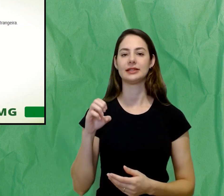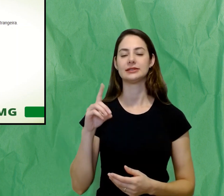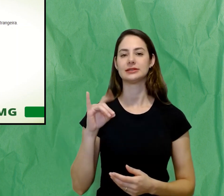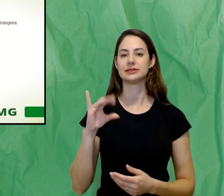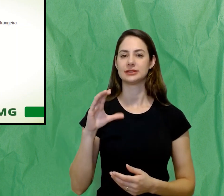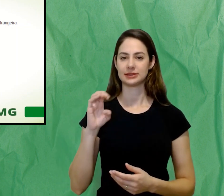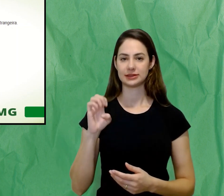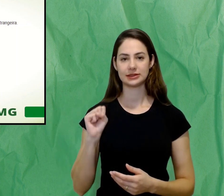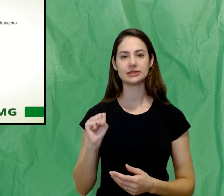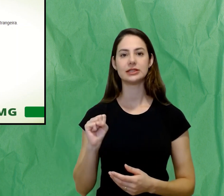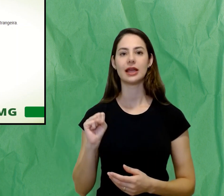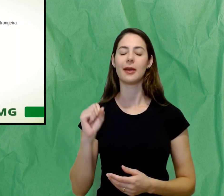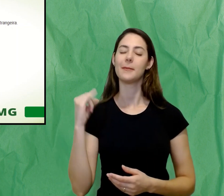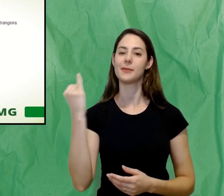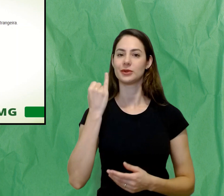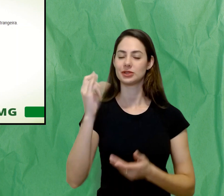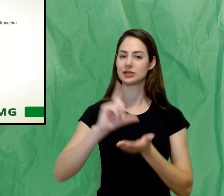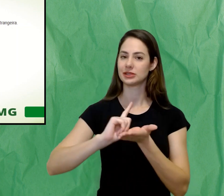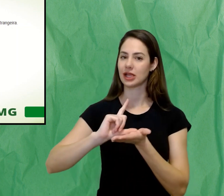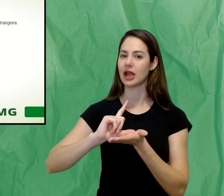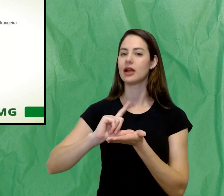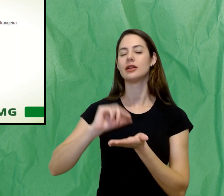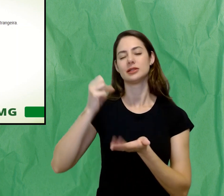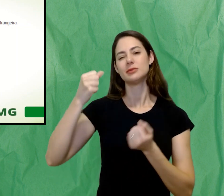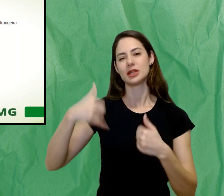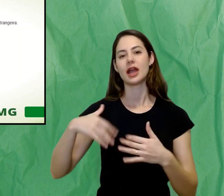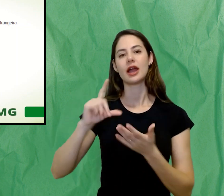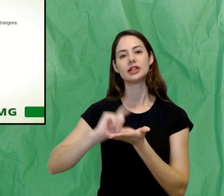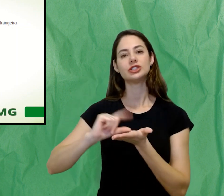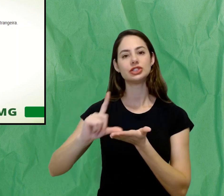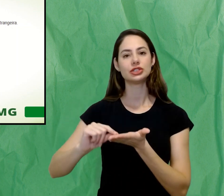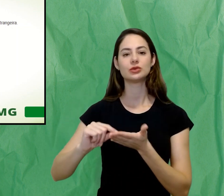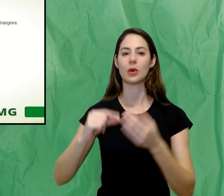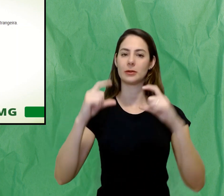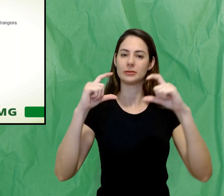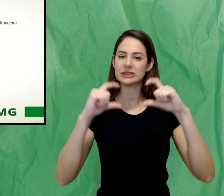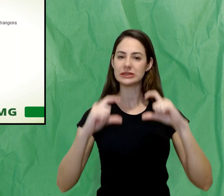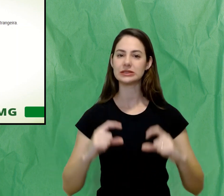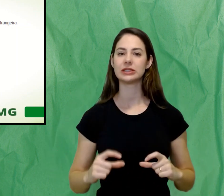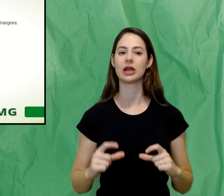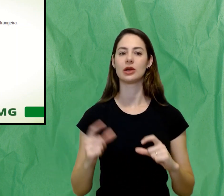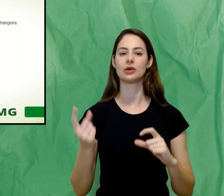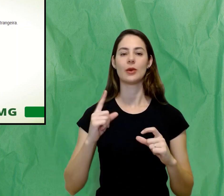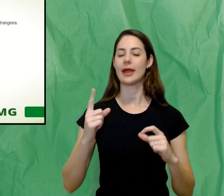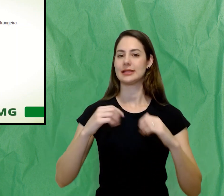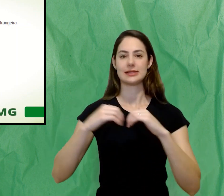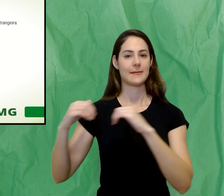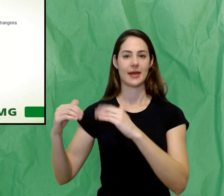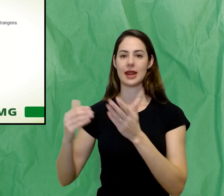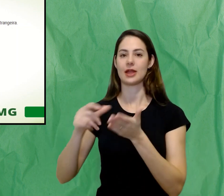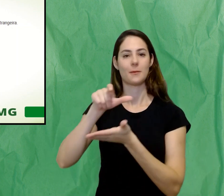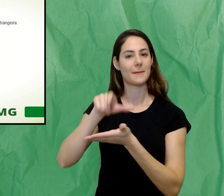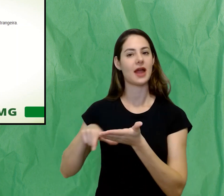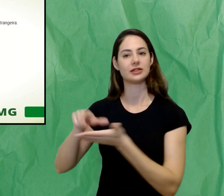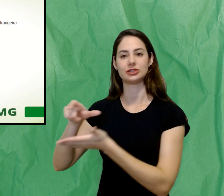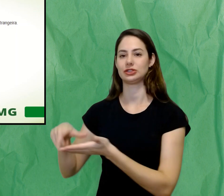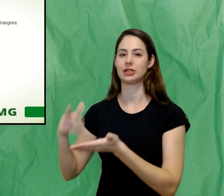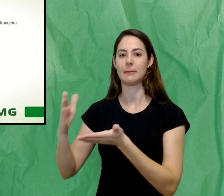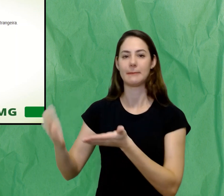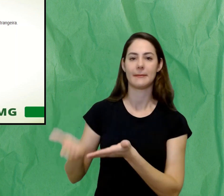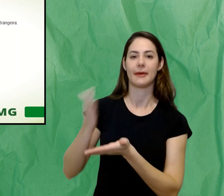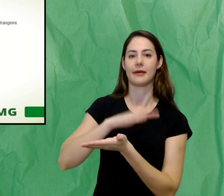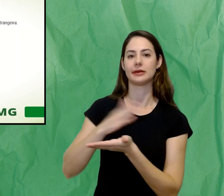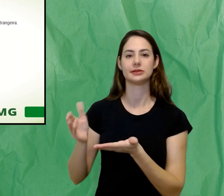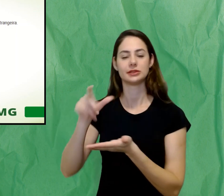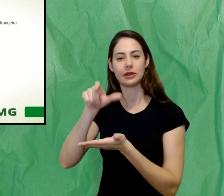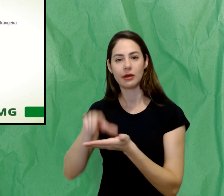importante destacar que um artigo, essas seções, elas não são feitas em páginas separadas. Ele é um